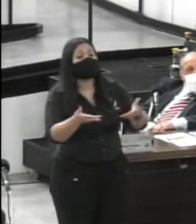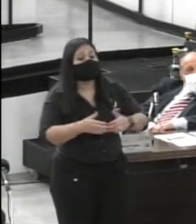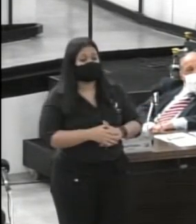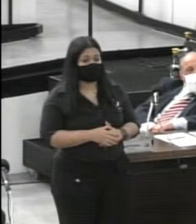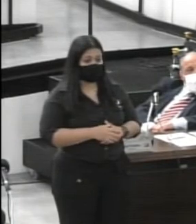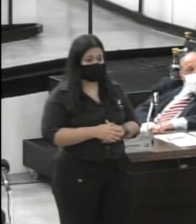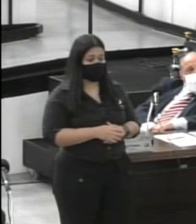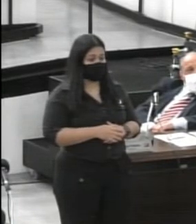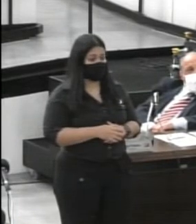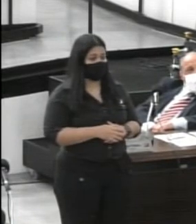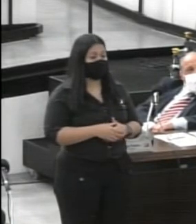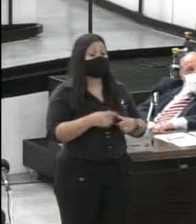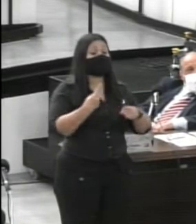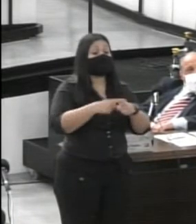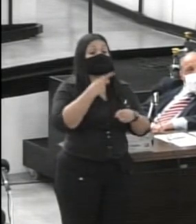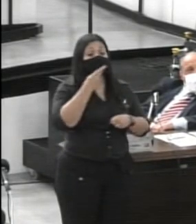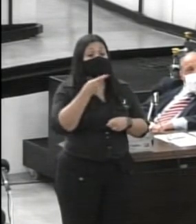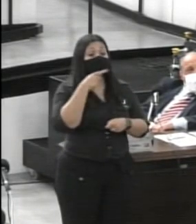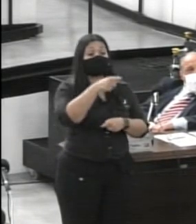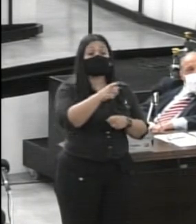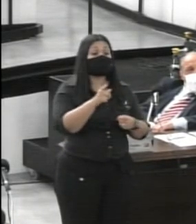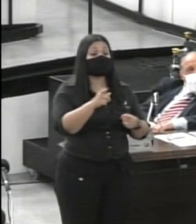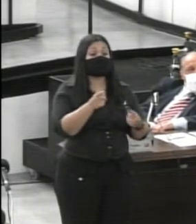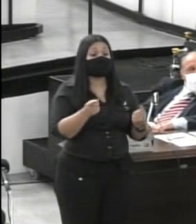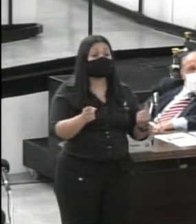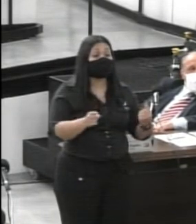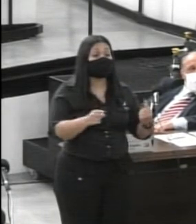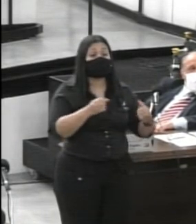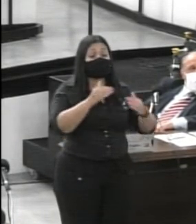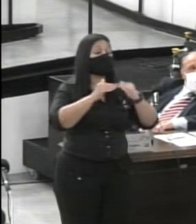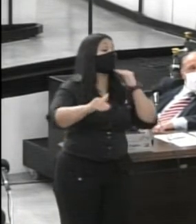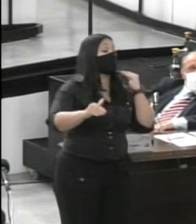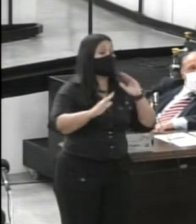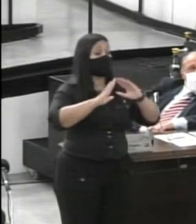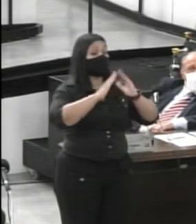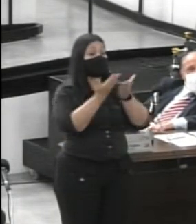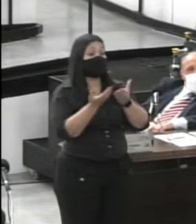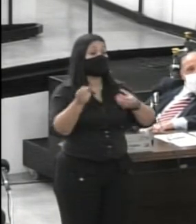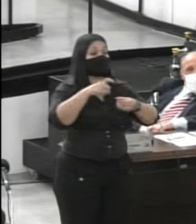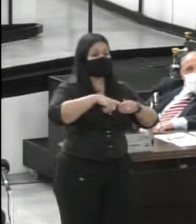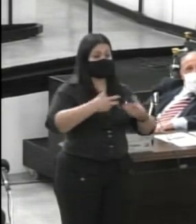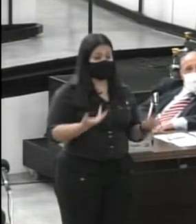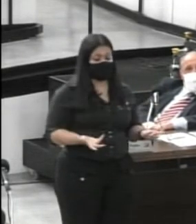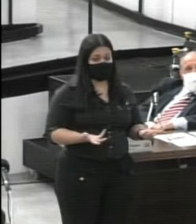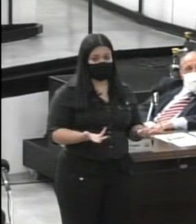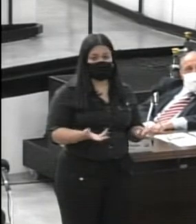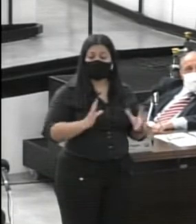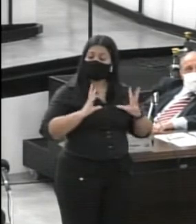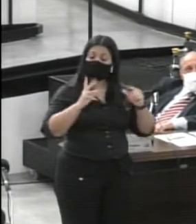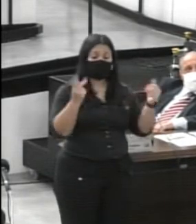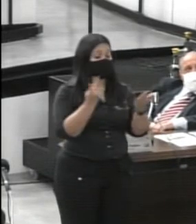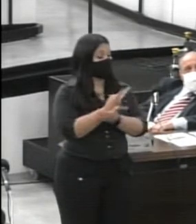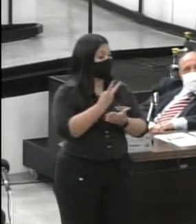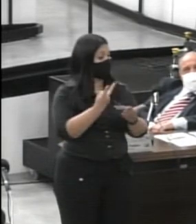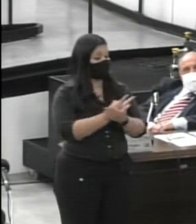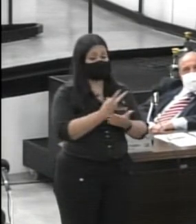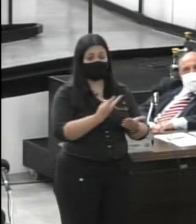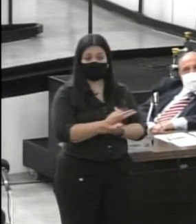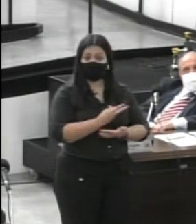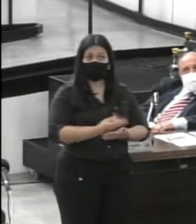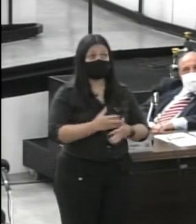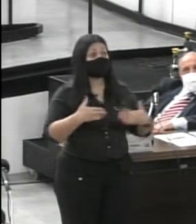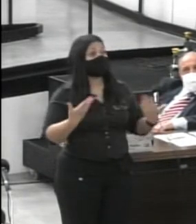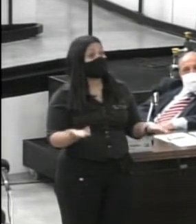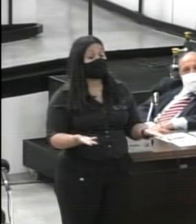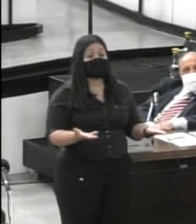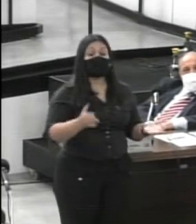É porque falaram que vocês são contra o voto às aulas. Então, quer dizer, está tudo ao contrário a situação, né? E eu falei assim: e aí? Falei: